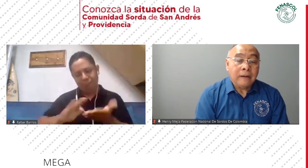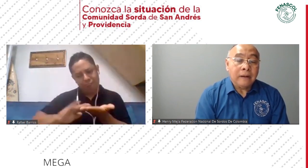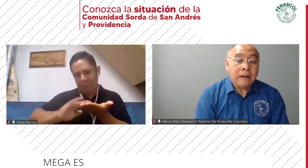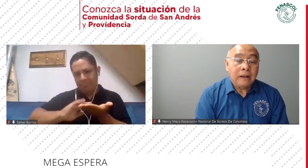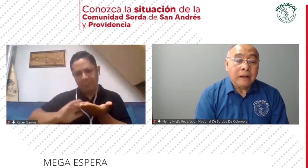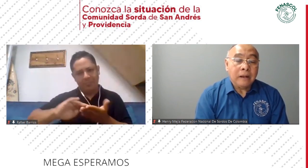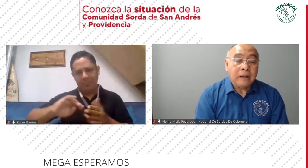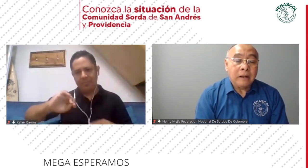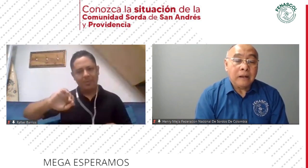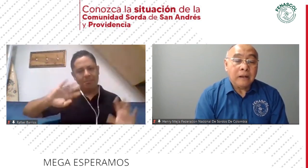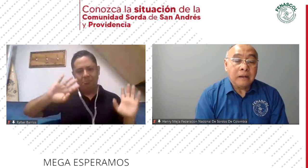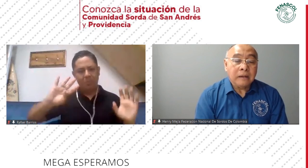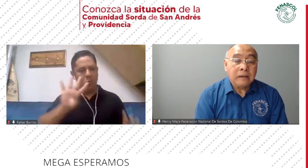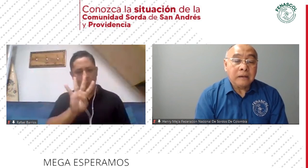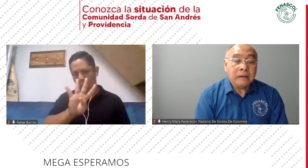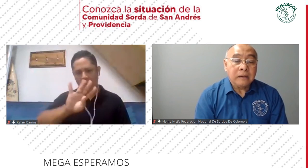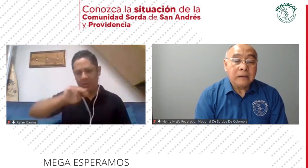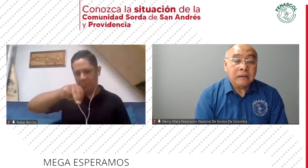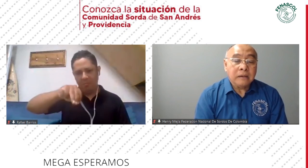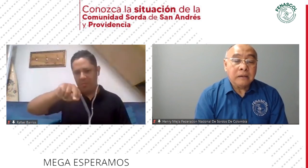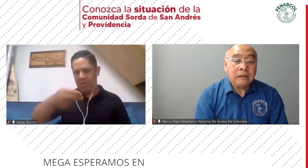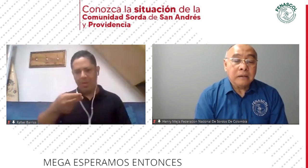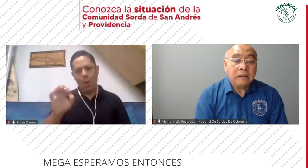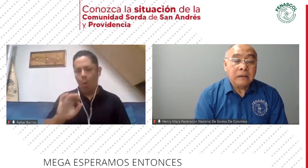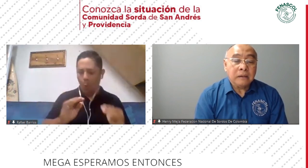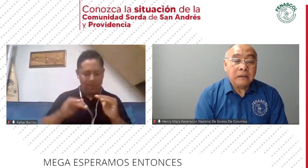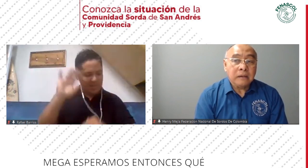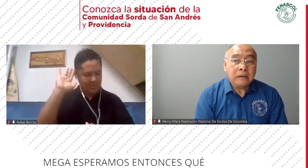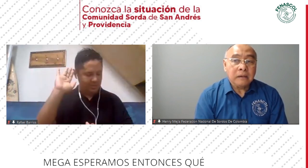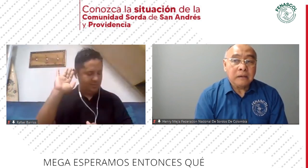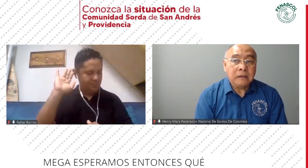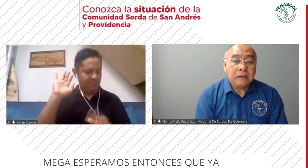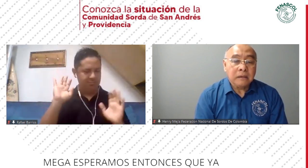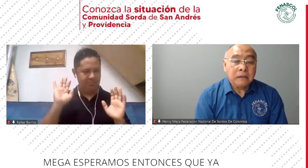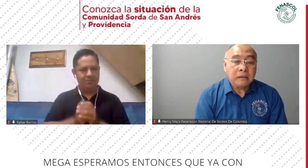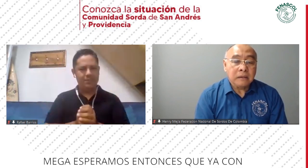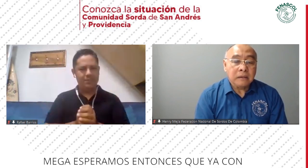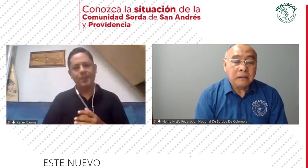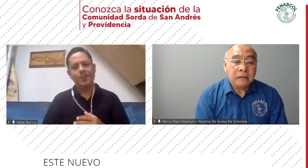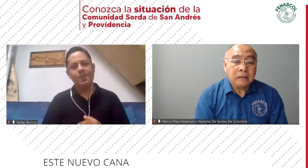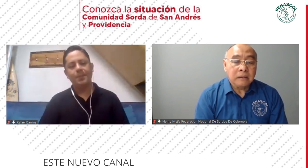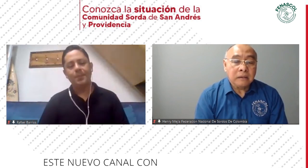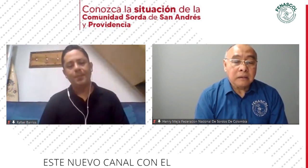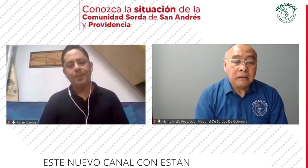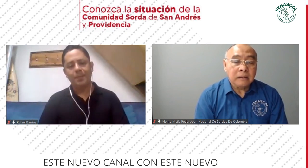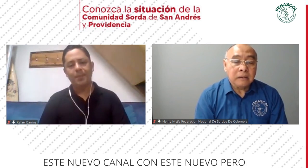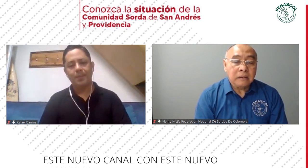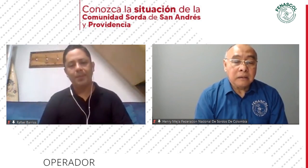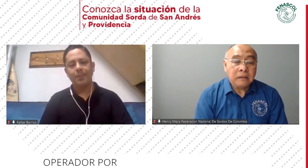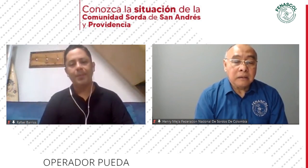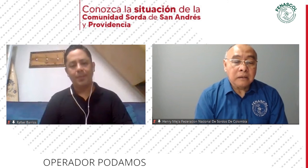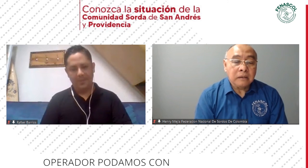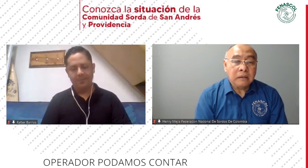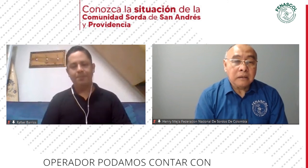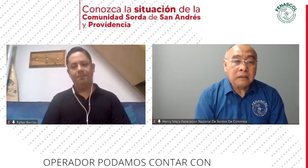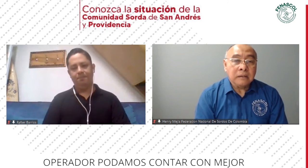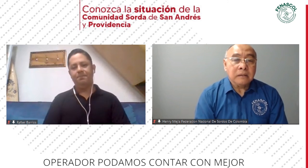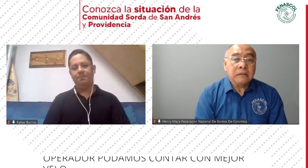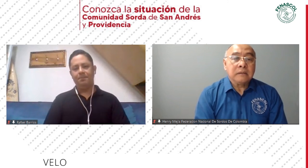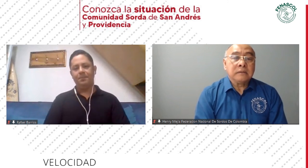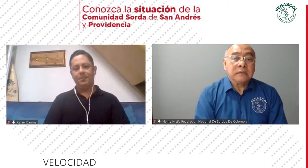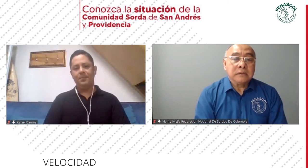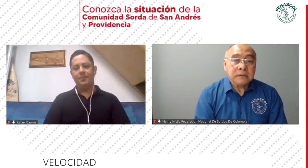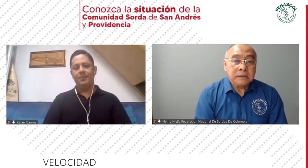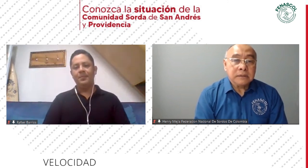esperamos entonces que ya con este nuevo canal con este nuevo operador podamos contar con mejor